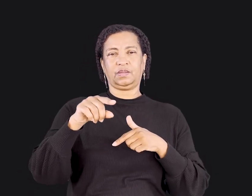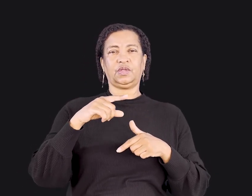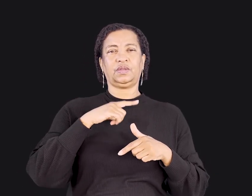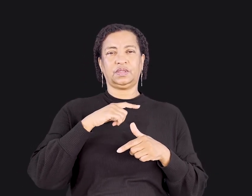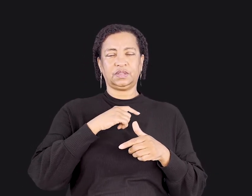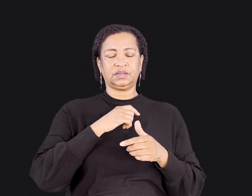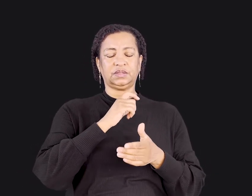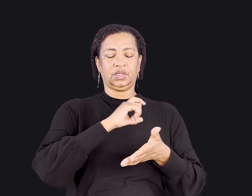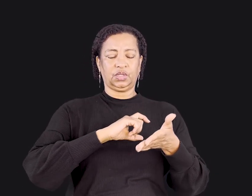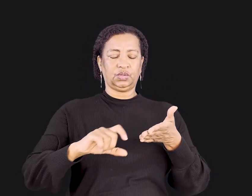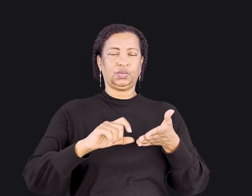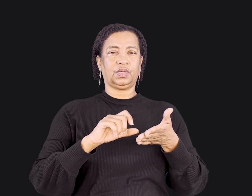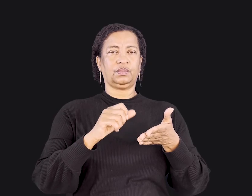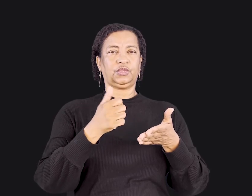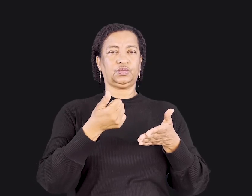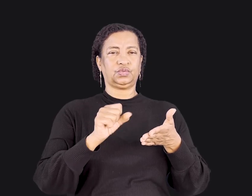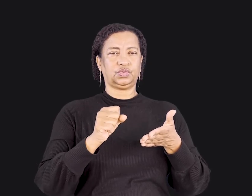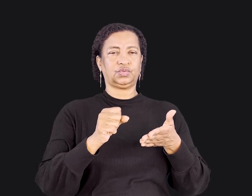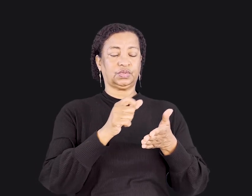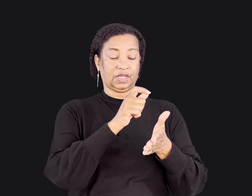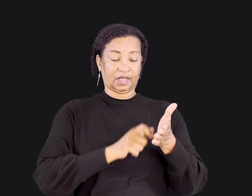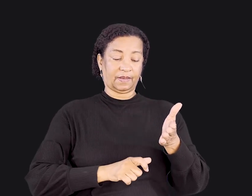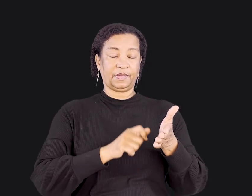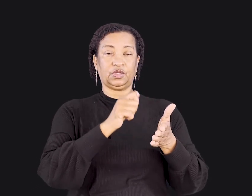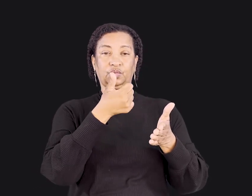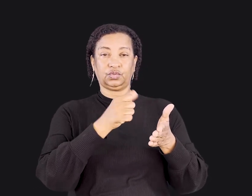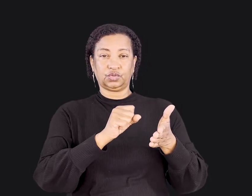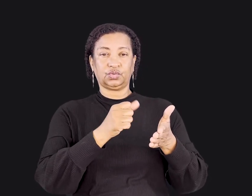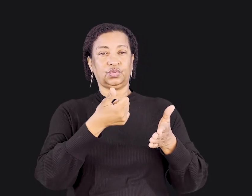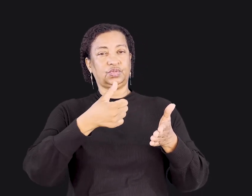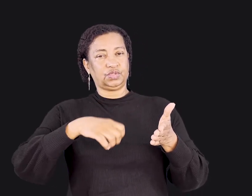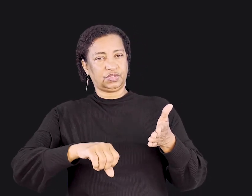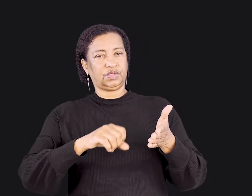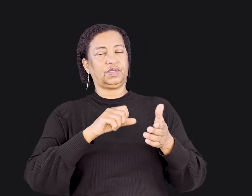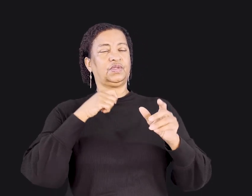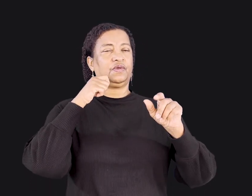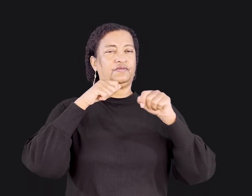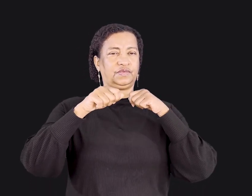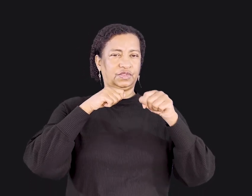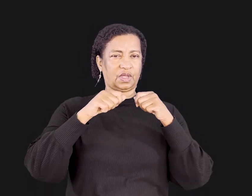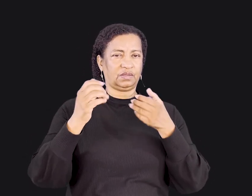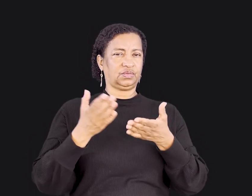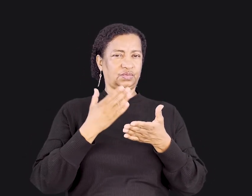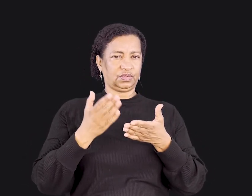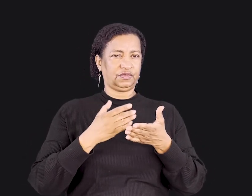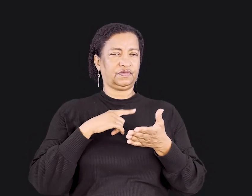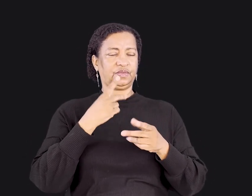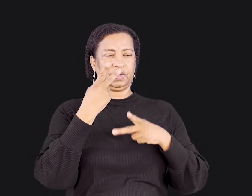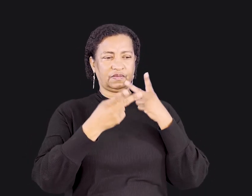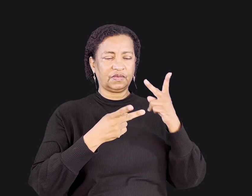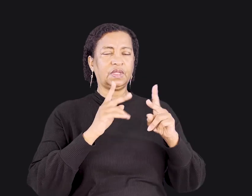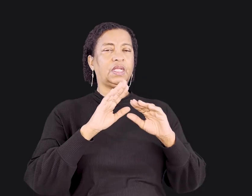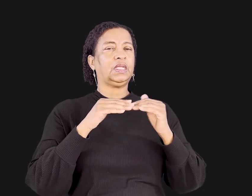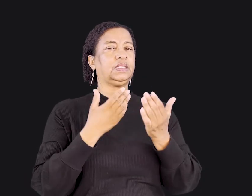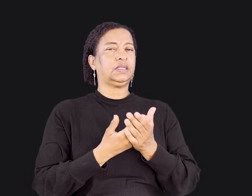capítulos 18 e 19 de Atos. Foi em Éfeso que Paulo dirigiu um pequeno seminário chamado Escola de Tirano, onde ele ensinava